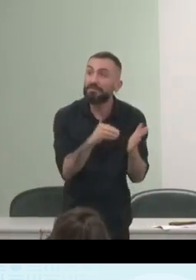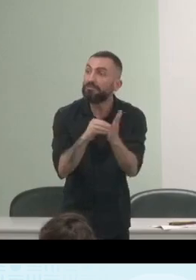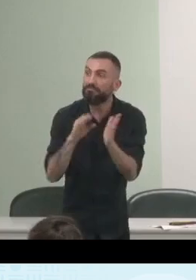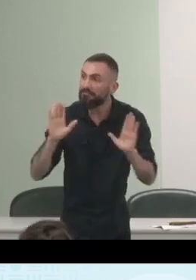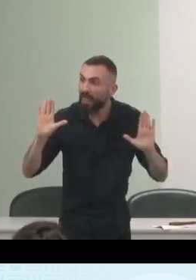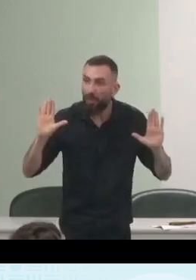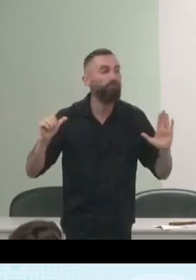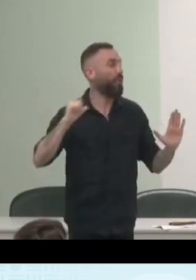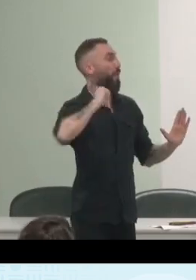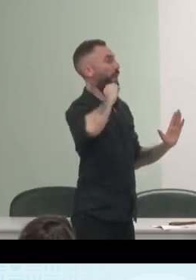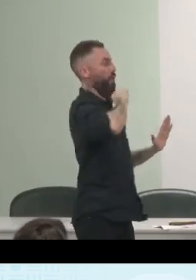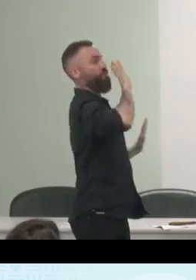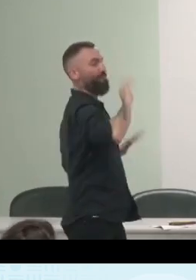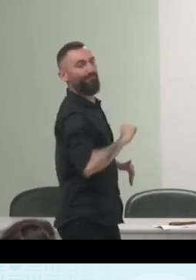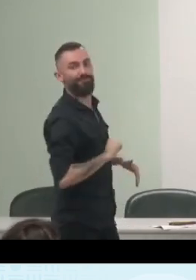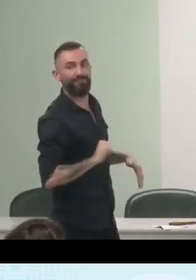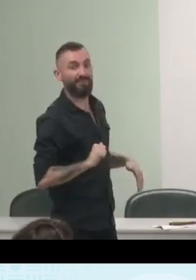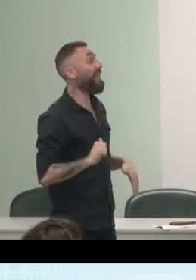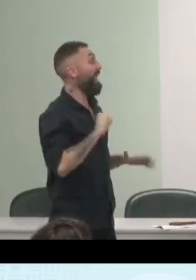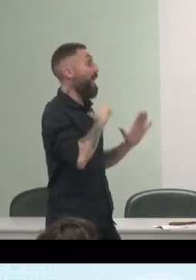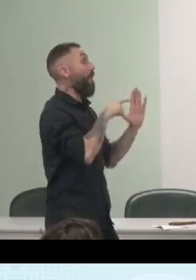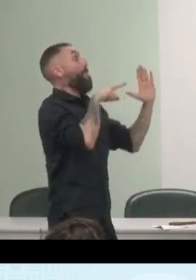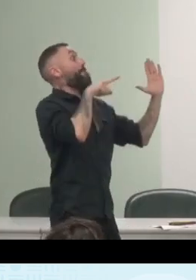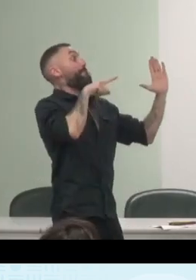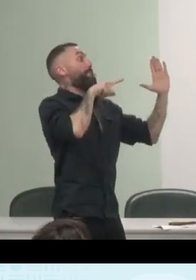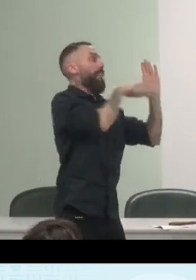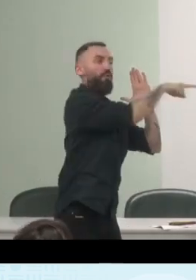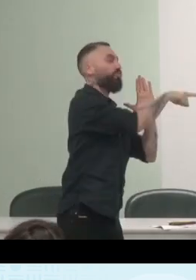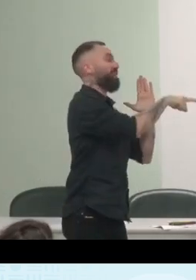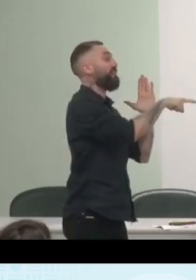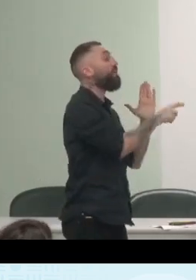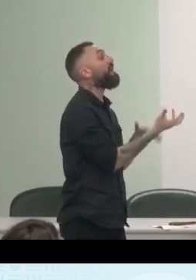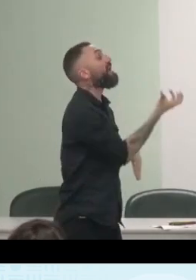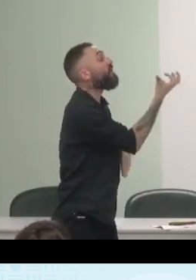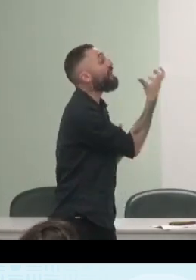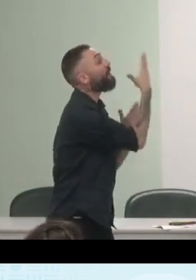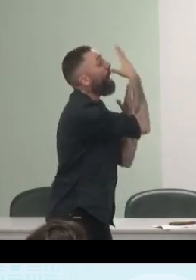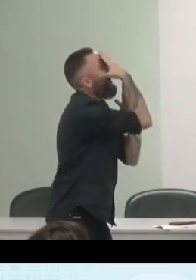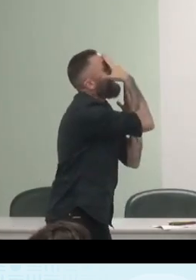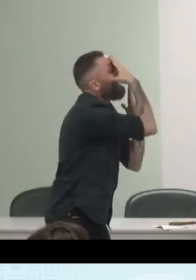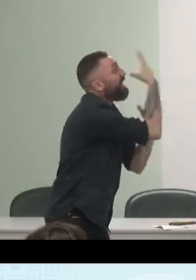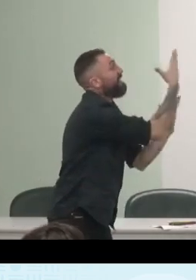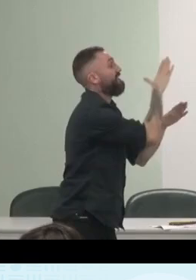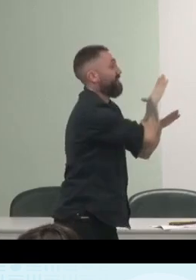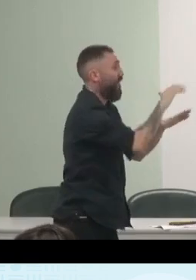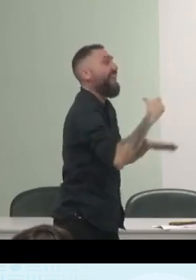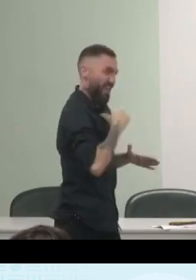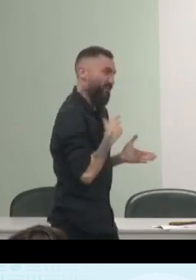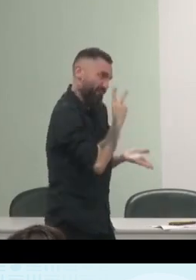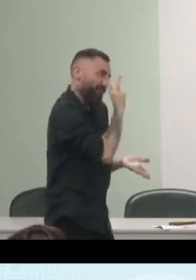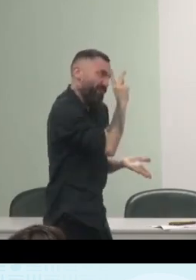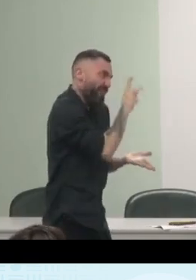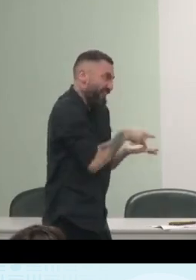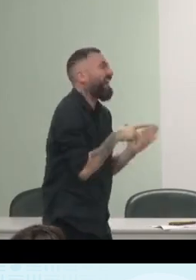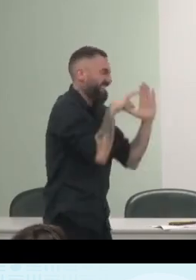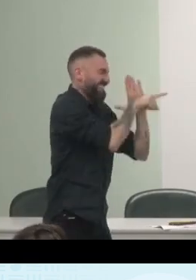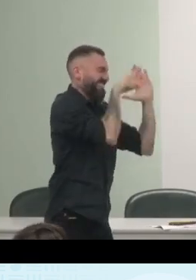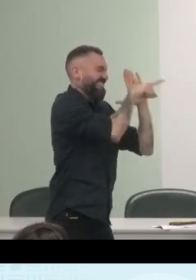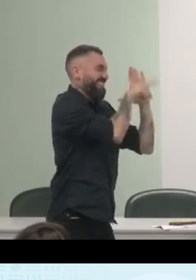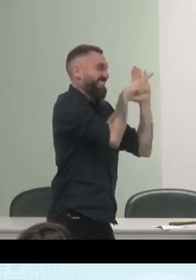Na verdade, eu não tenho perguntas, eu só vou mesmo agradecer vocês. Eu teria milhares de perguntas, mas eu faço em outras ocasiões.